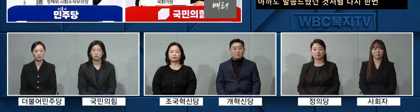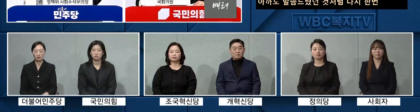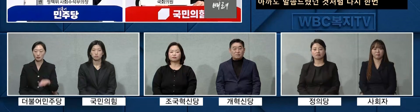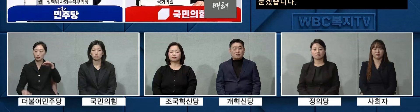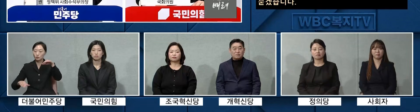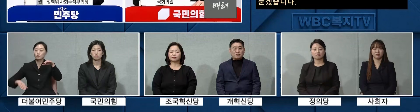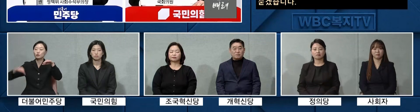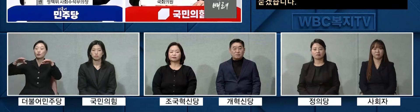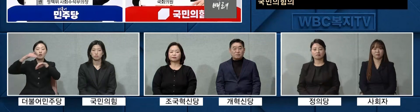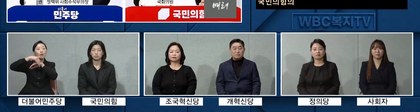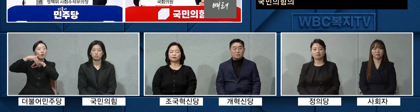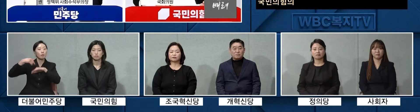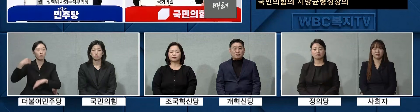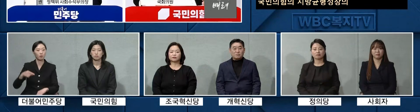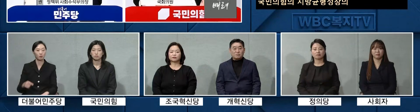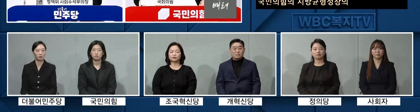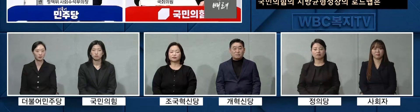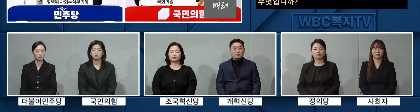무엇입니까?